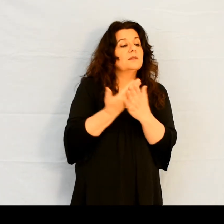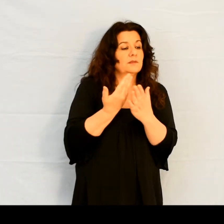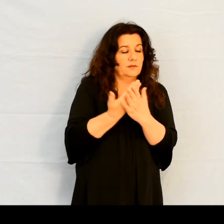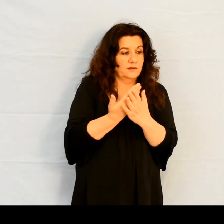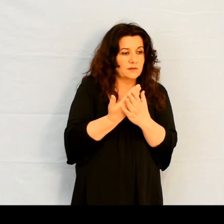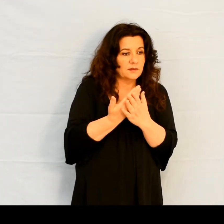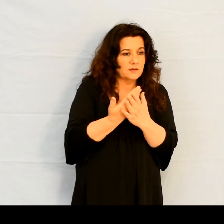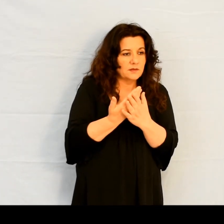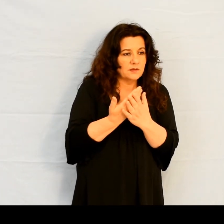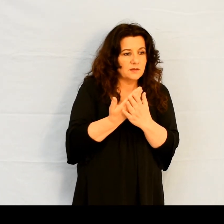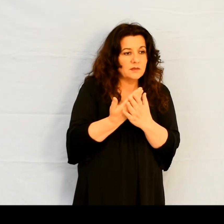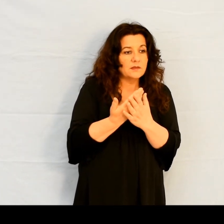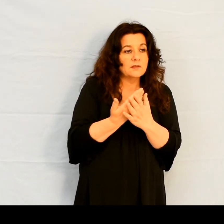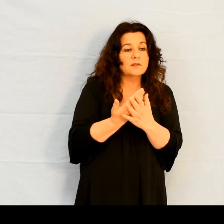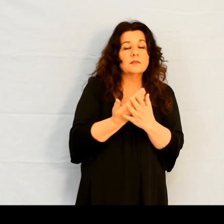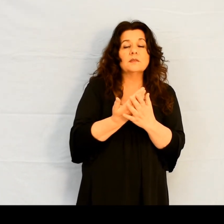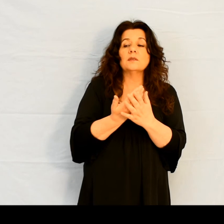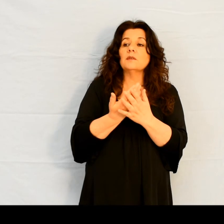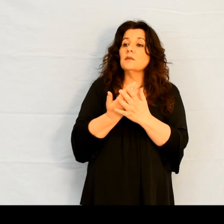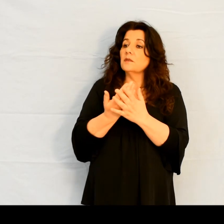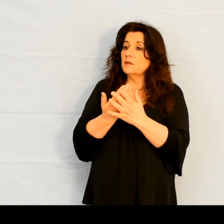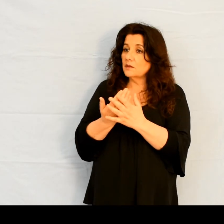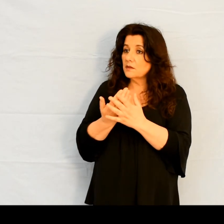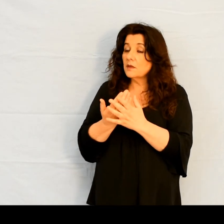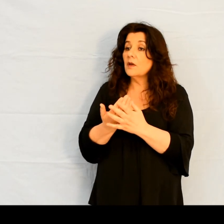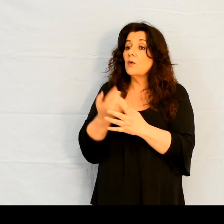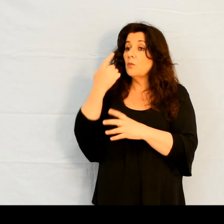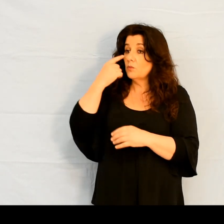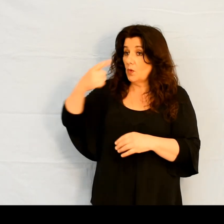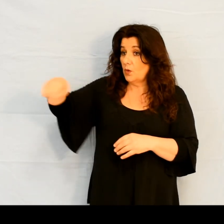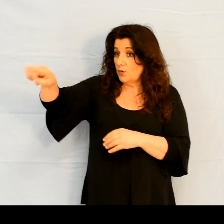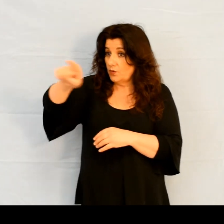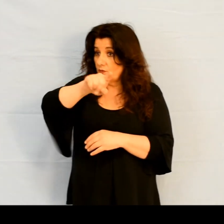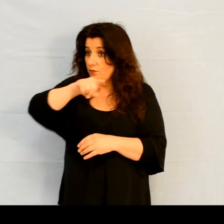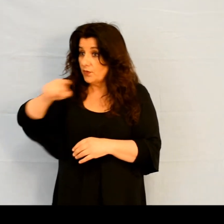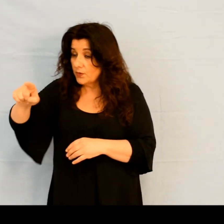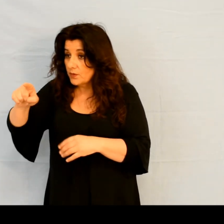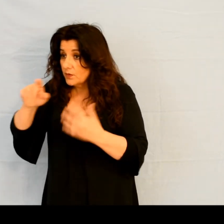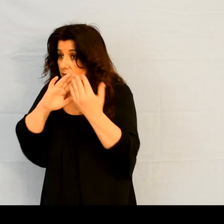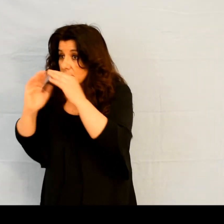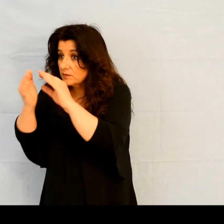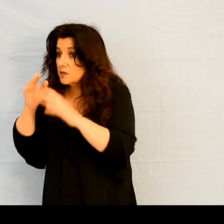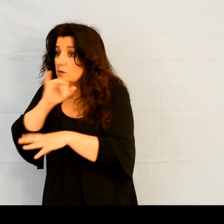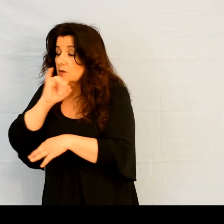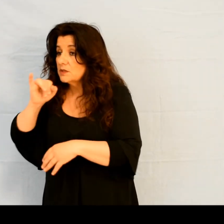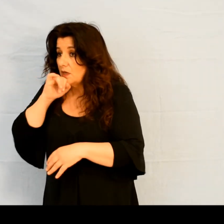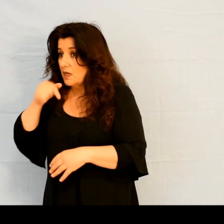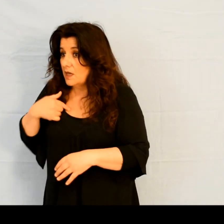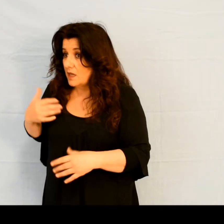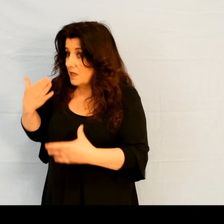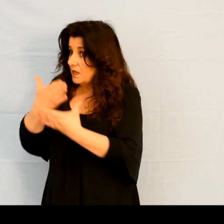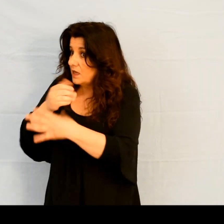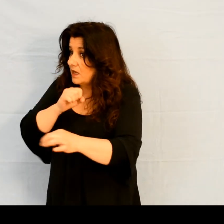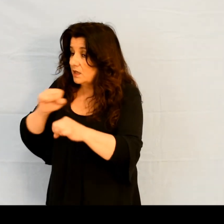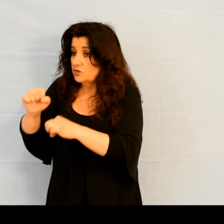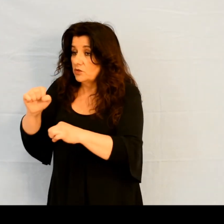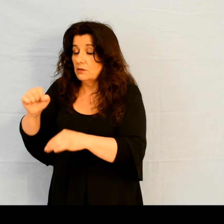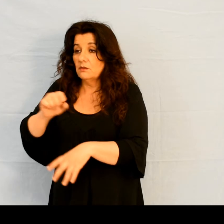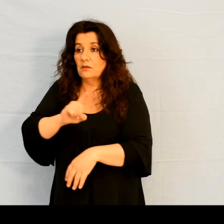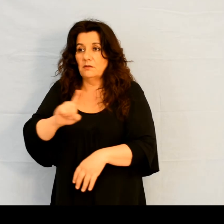ce n'est pas pour vous que je vais agir, maison d'Israël, mais c'est pour mon saint nom